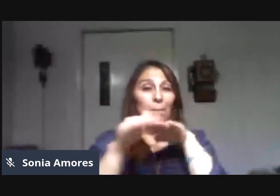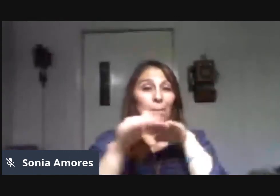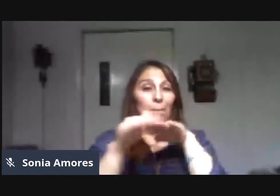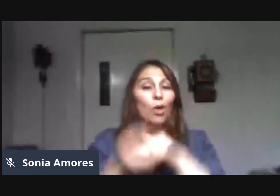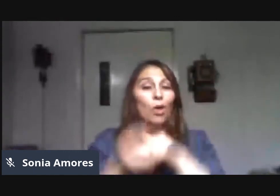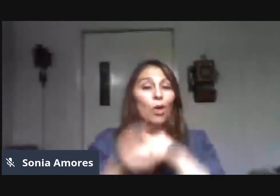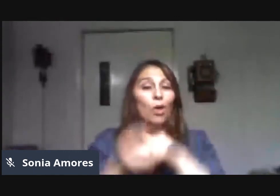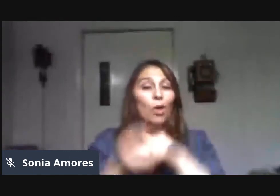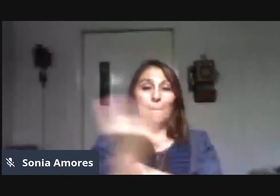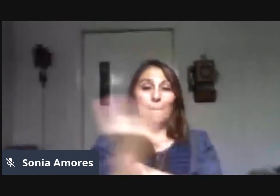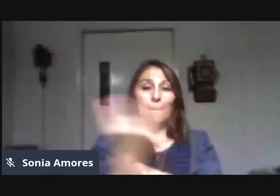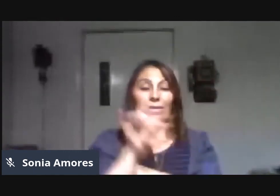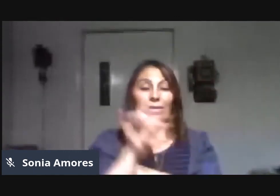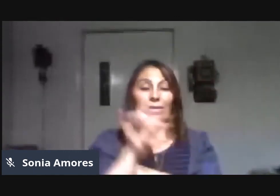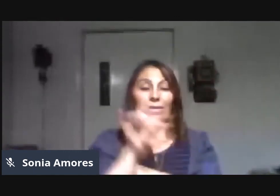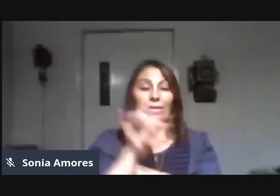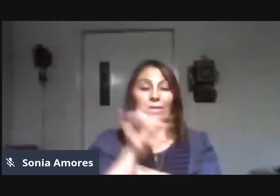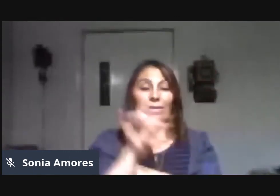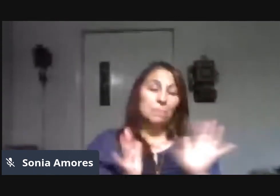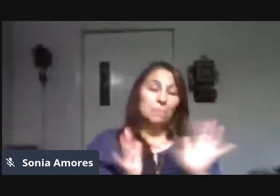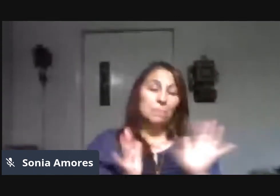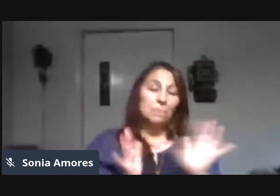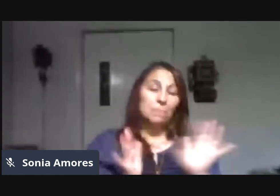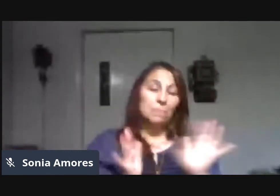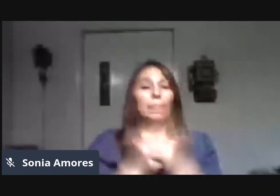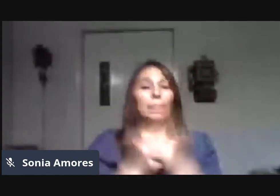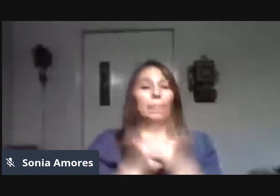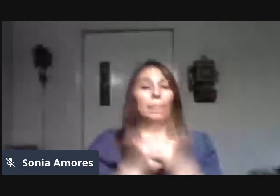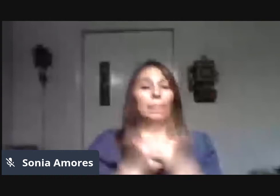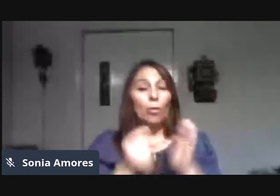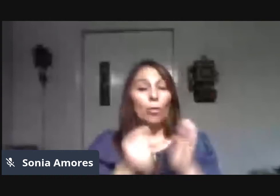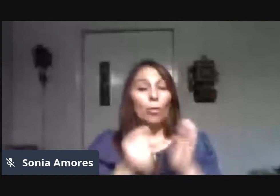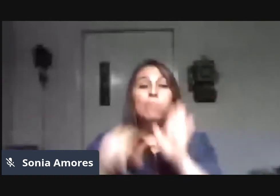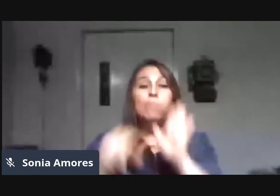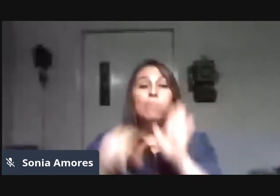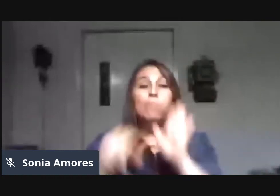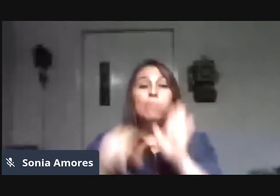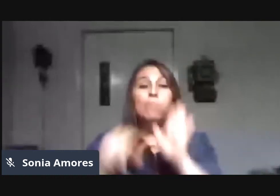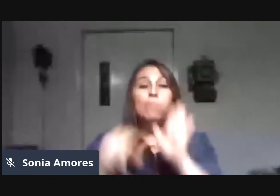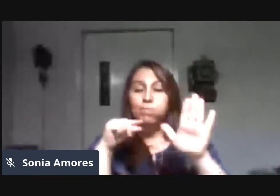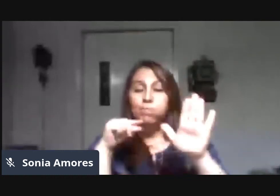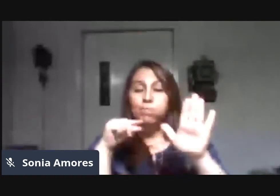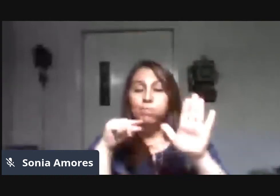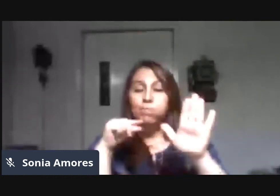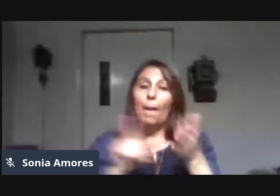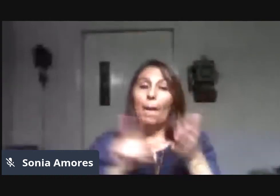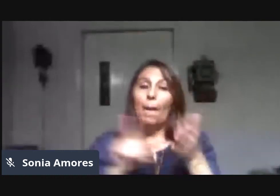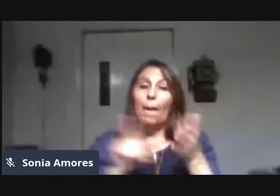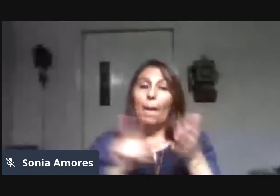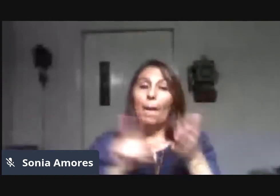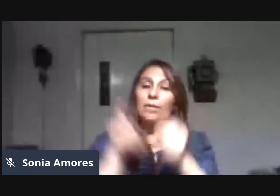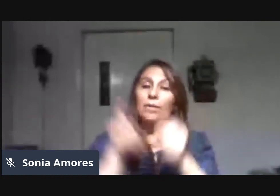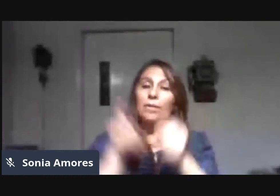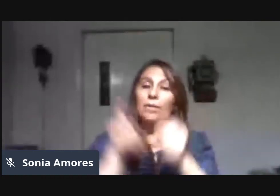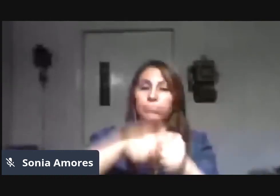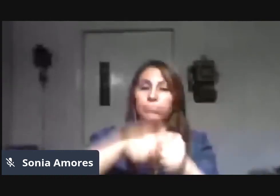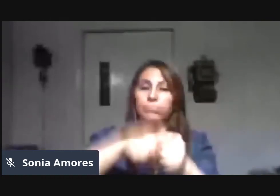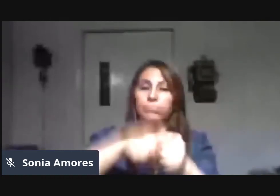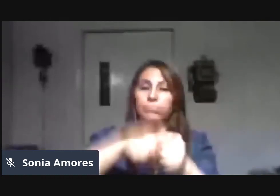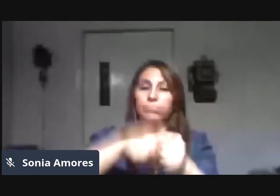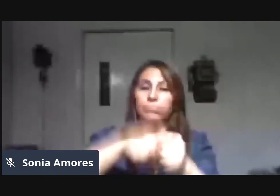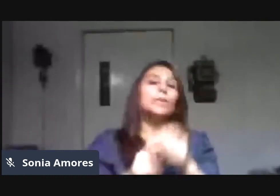temática. Y les quiero dejar el link o la página donde ustedes pueden ingresar para que se inscriban. Y es